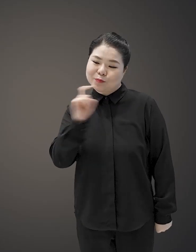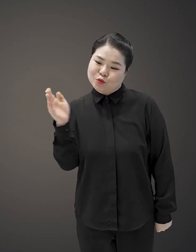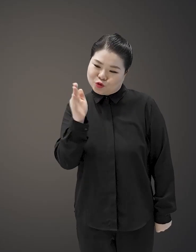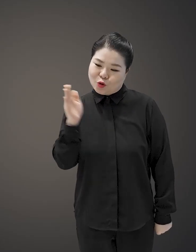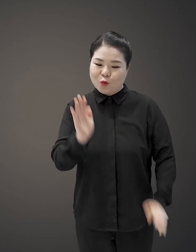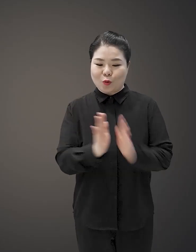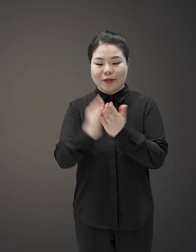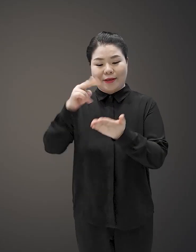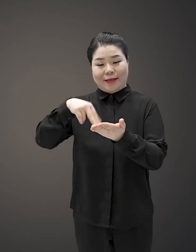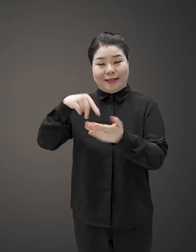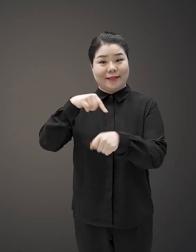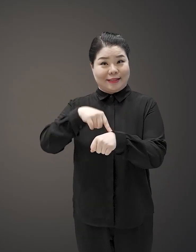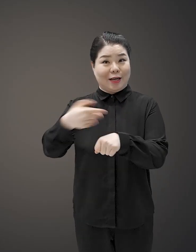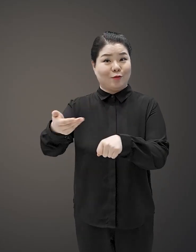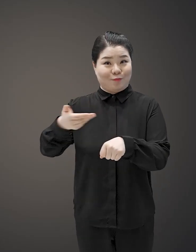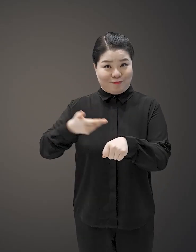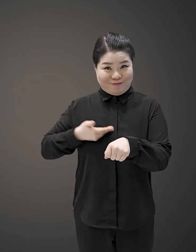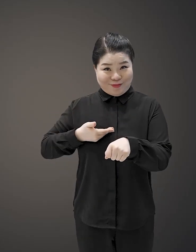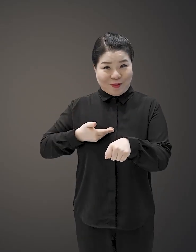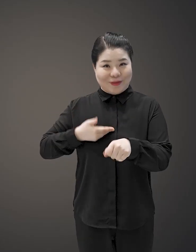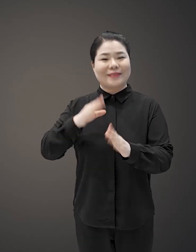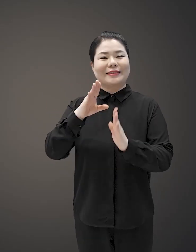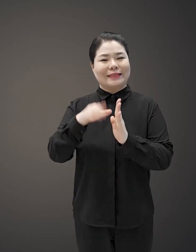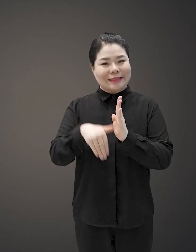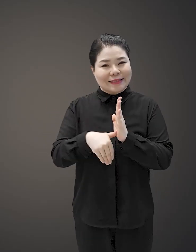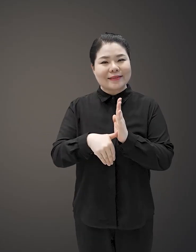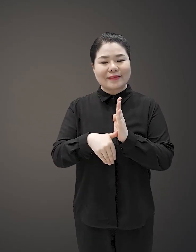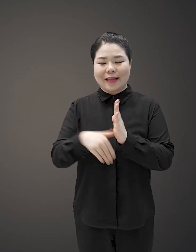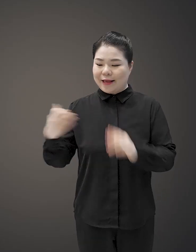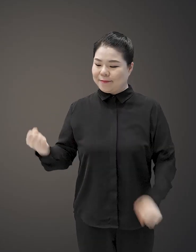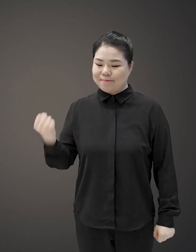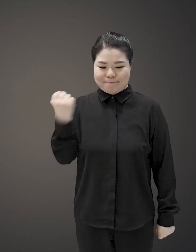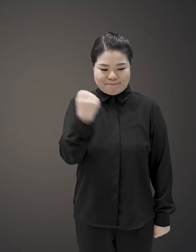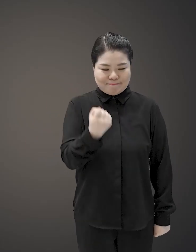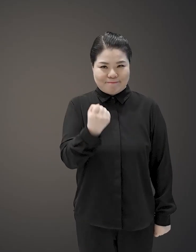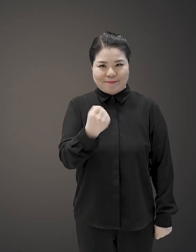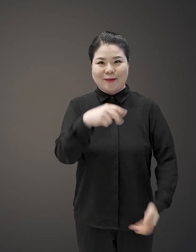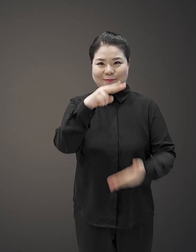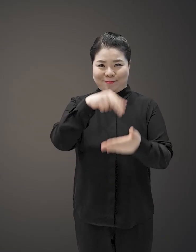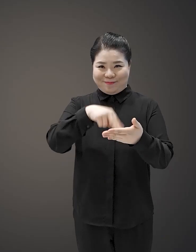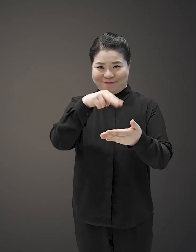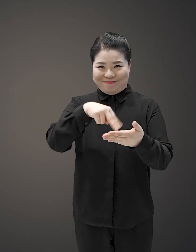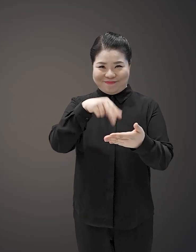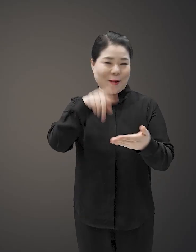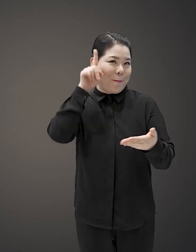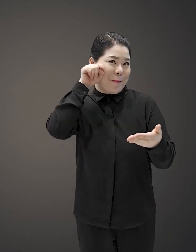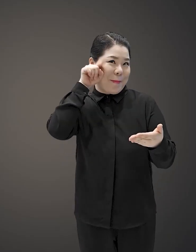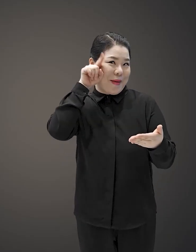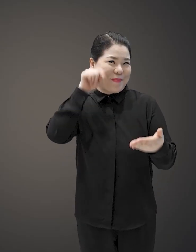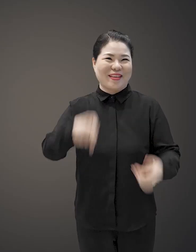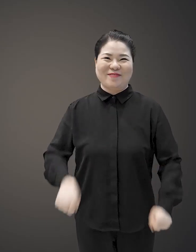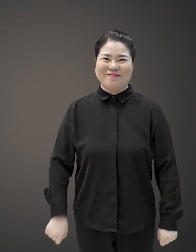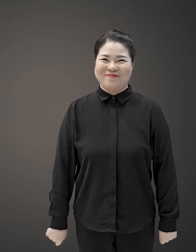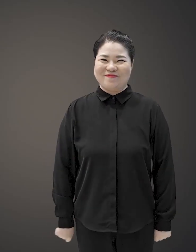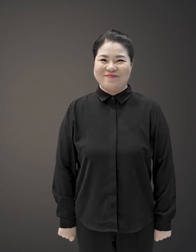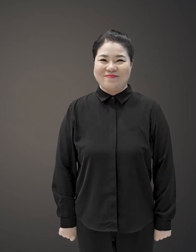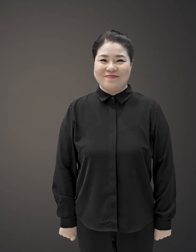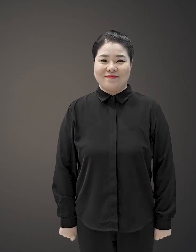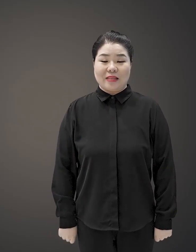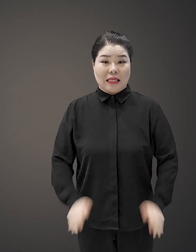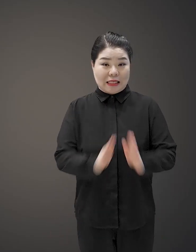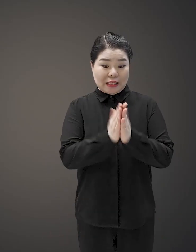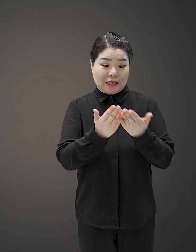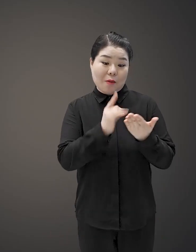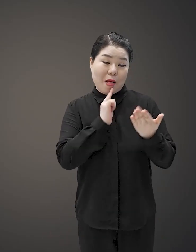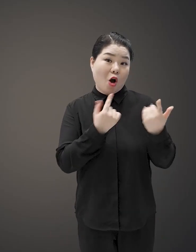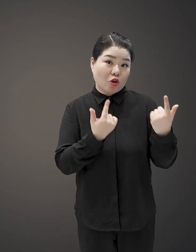아침 시간에 아침 독서 시간을 주세요. 아침에 10분 정도 시간을 주시는데 그때 이 책을 가져가서 매일 읽었고요.